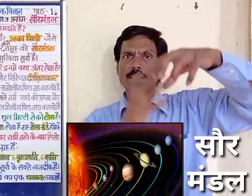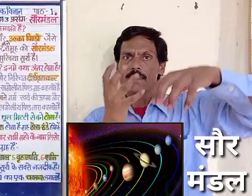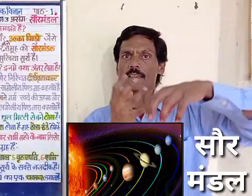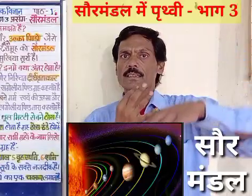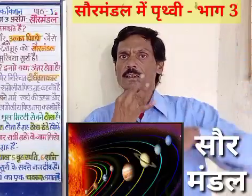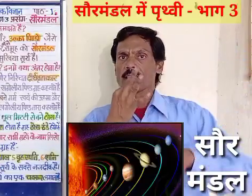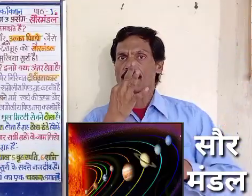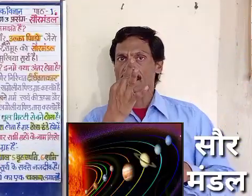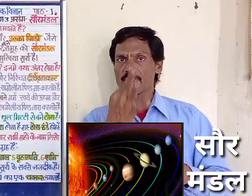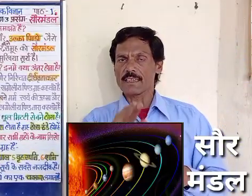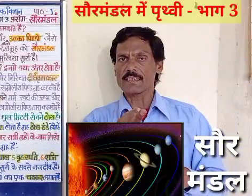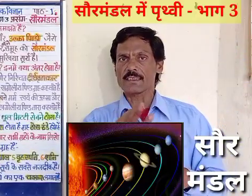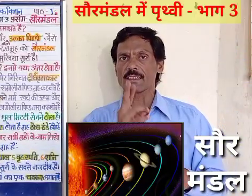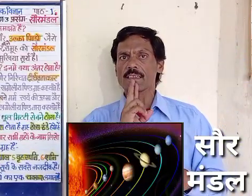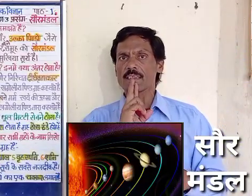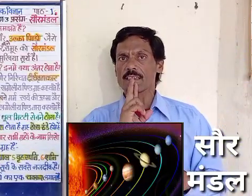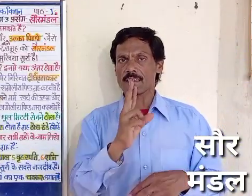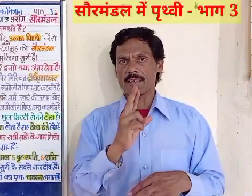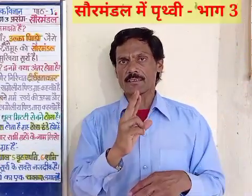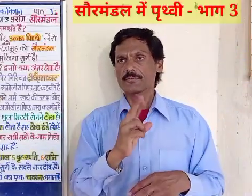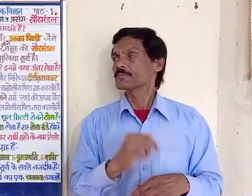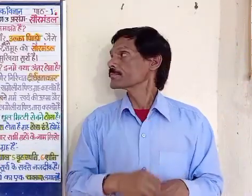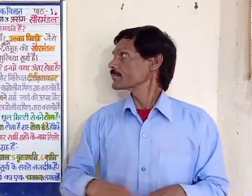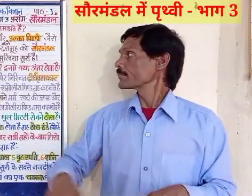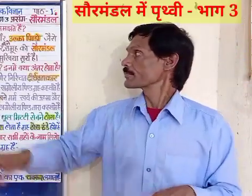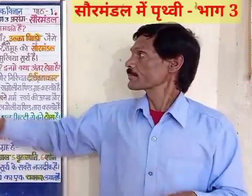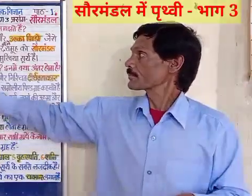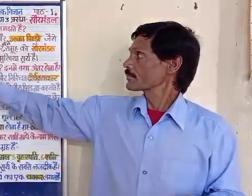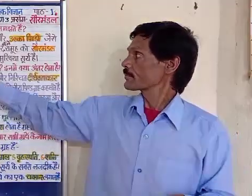सौरमंडल कहते हैं।